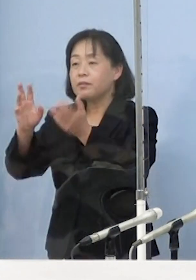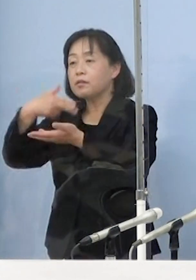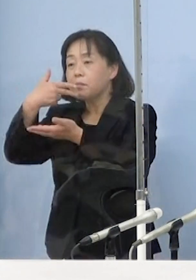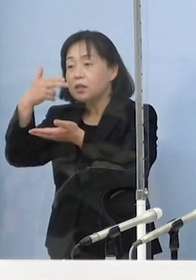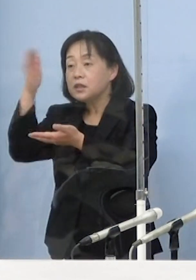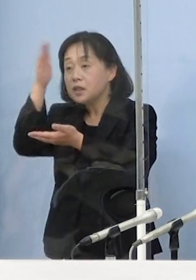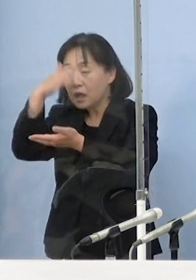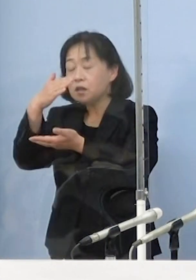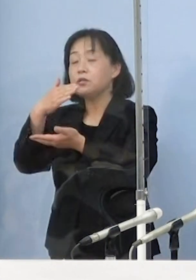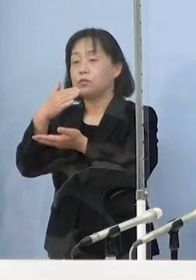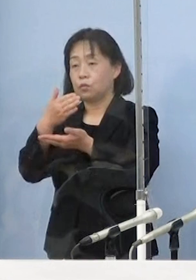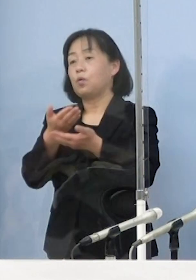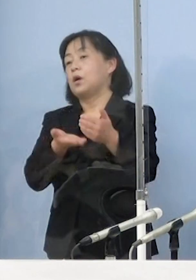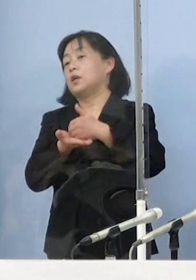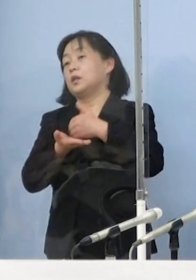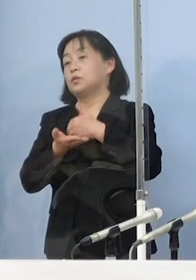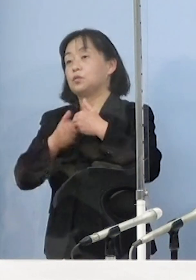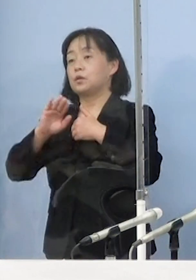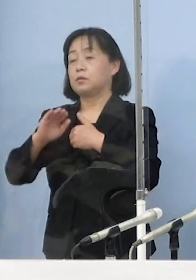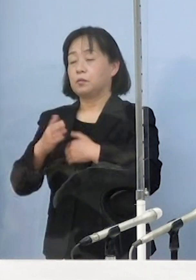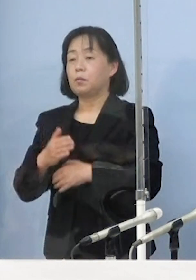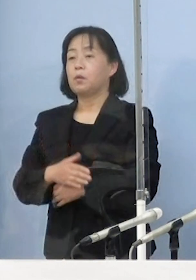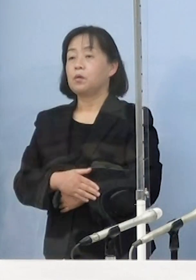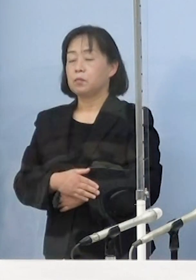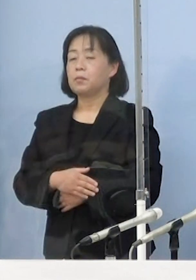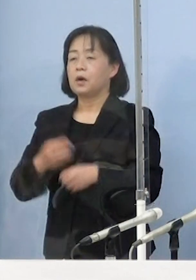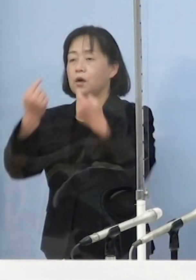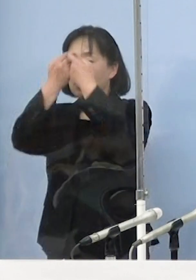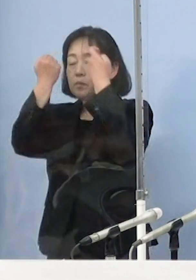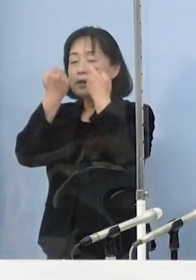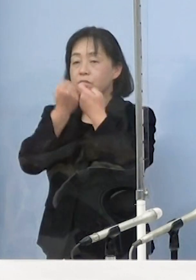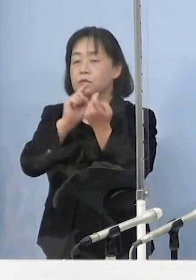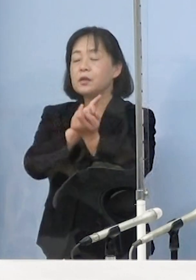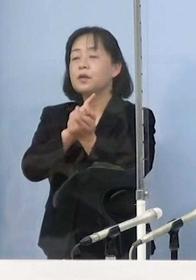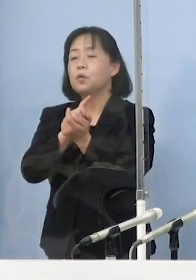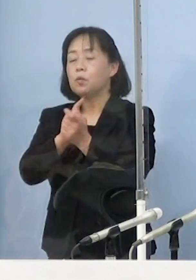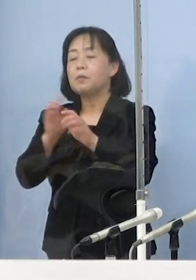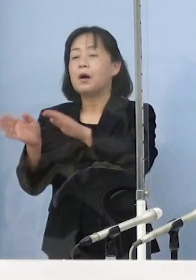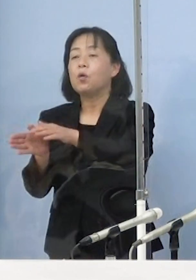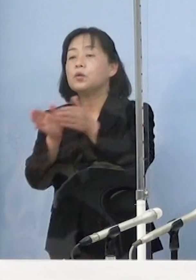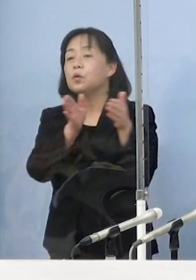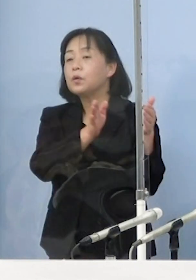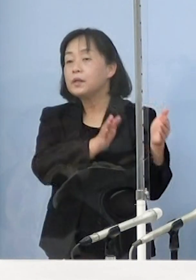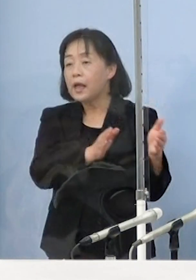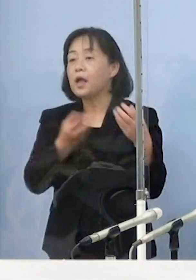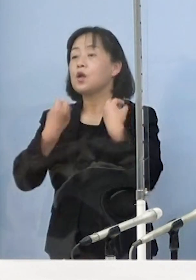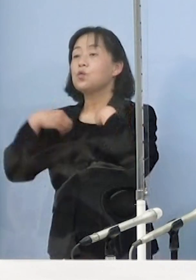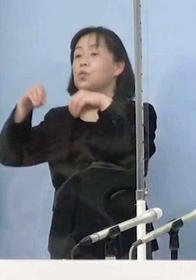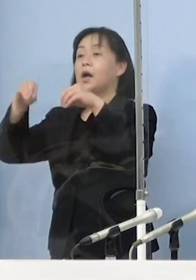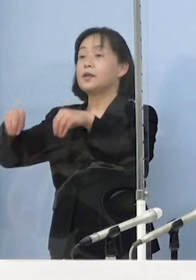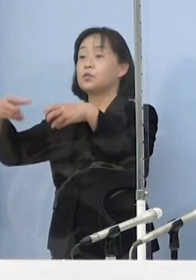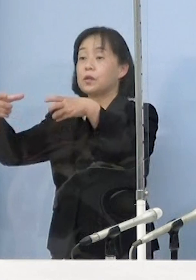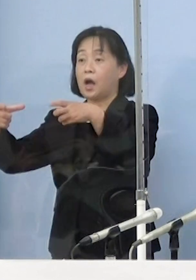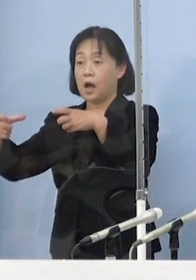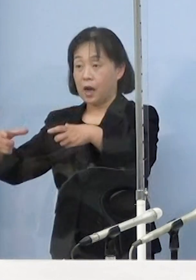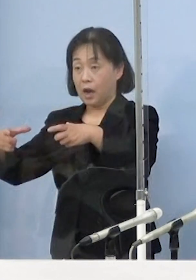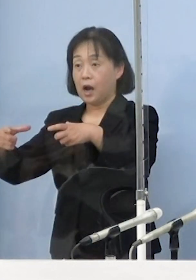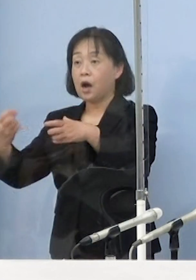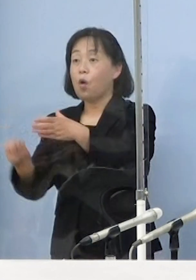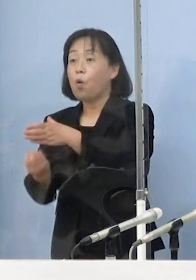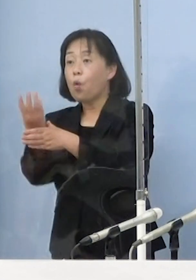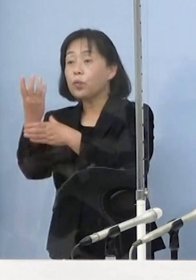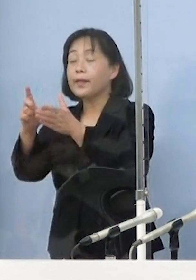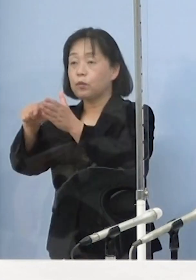が、個別は別として、実はクラスターが発生をした場合